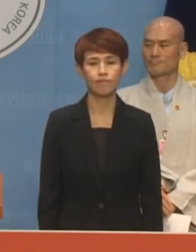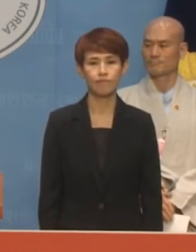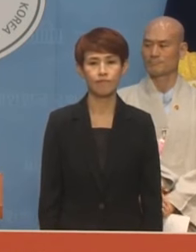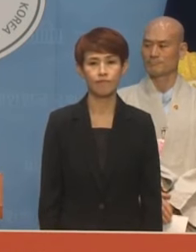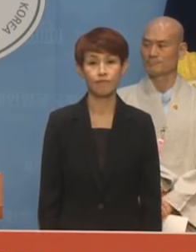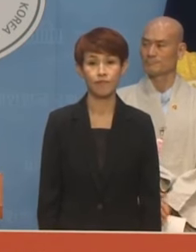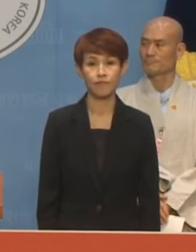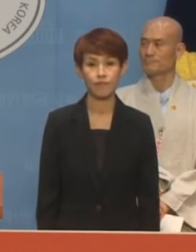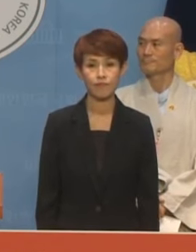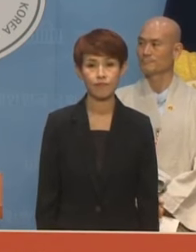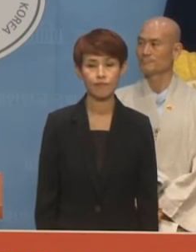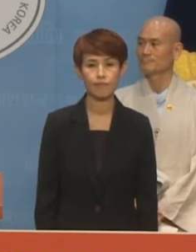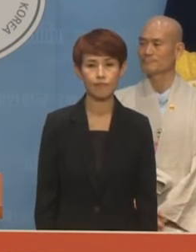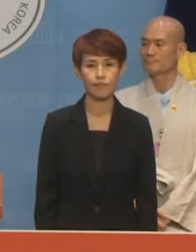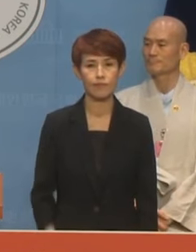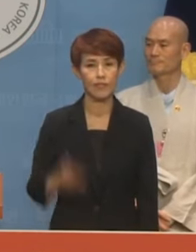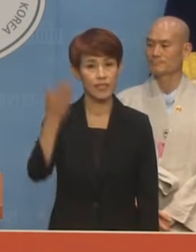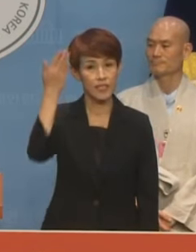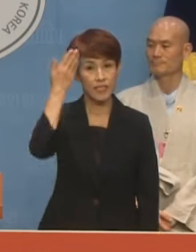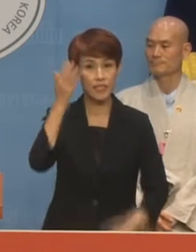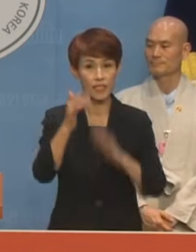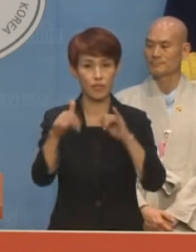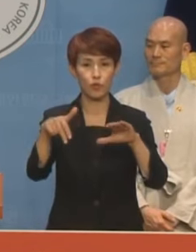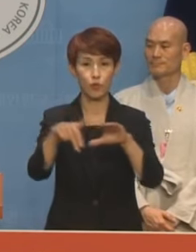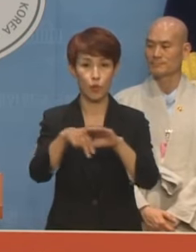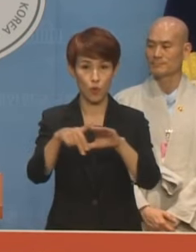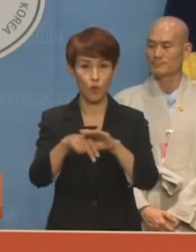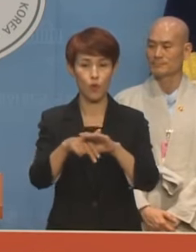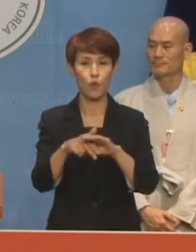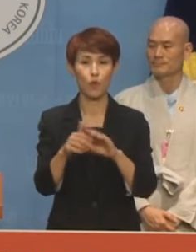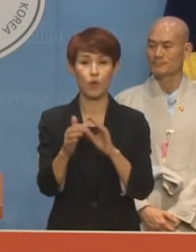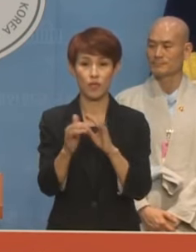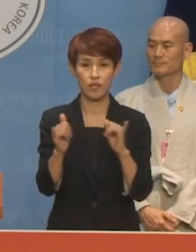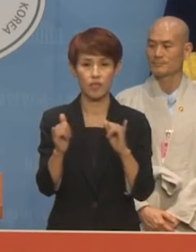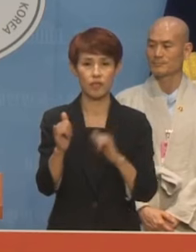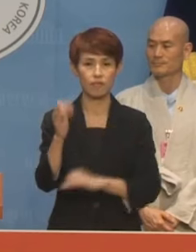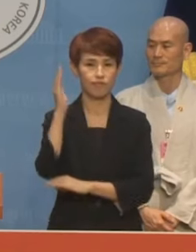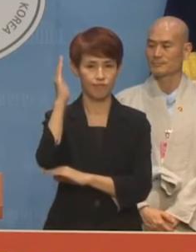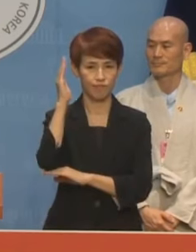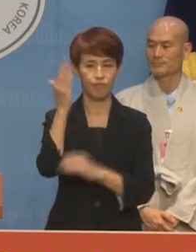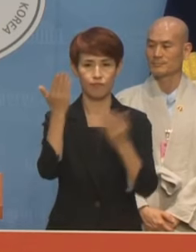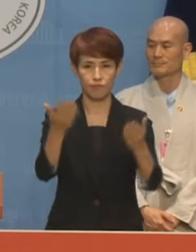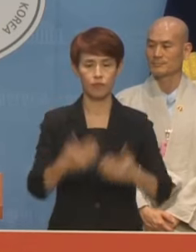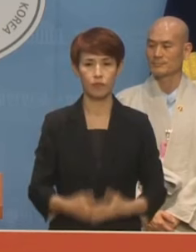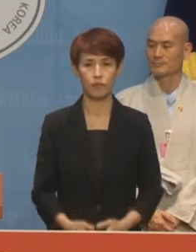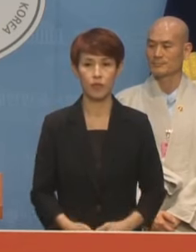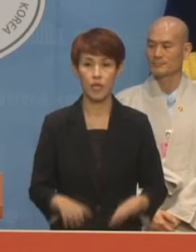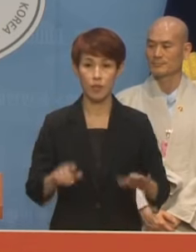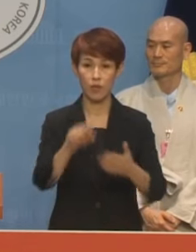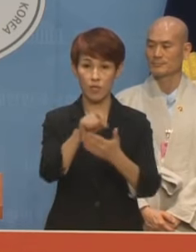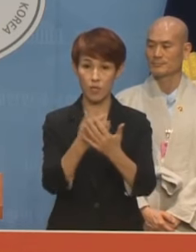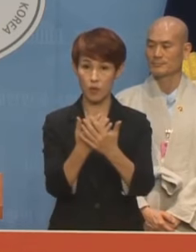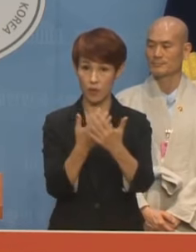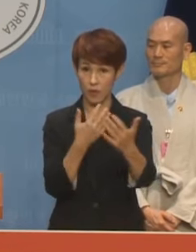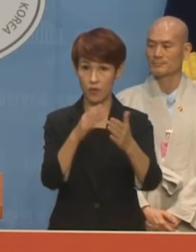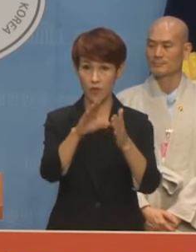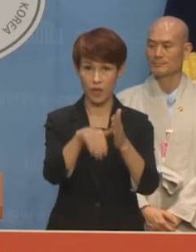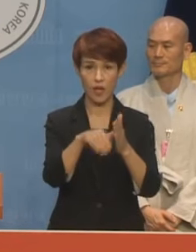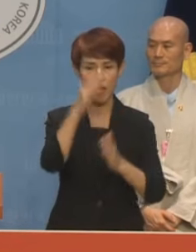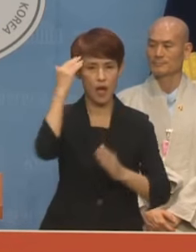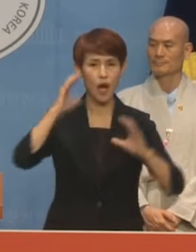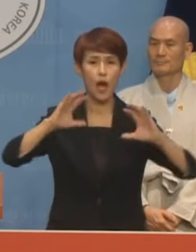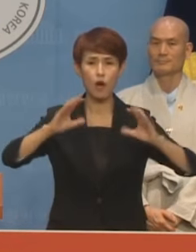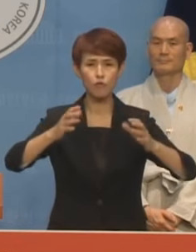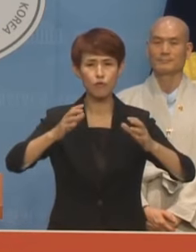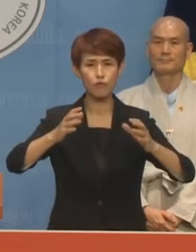우리 지식인과 종교계의 선언문이 있겠는데요. 이번 기자회견을 계기로 대한민국이